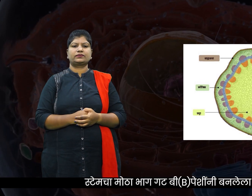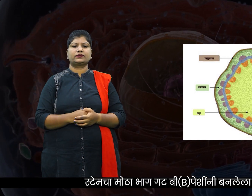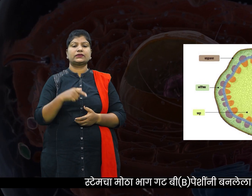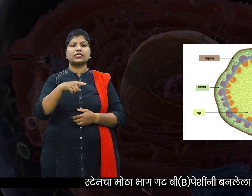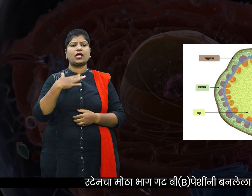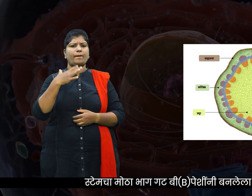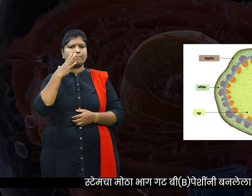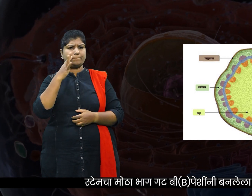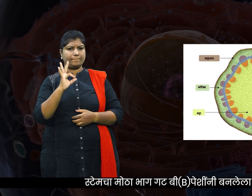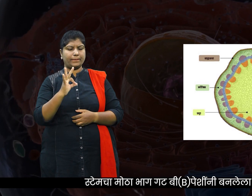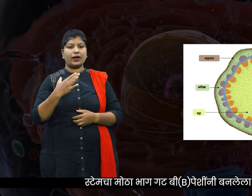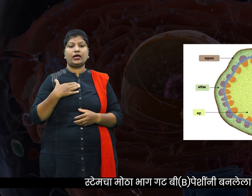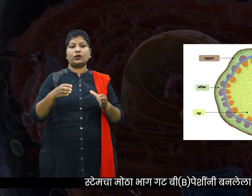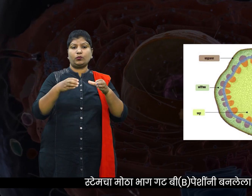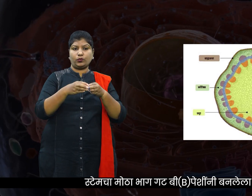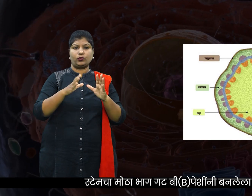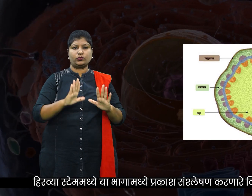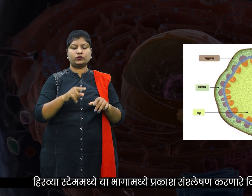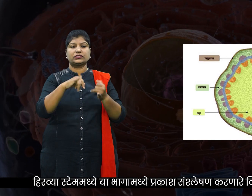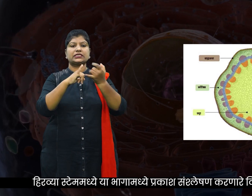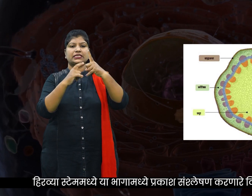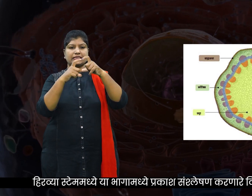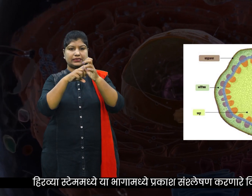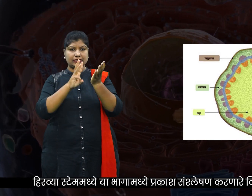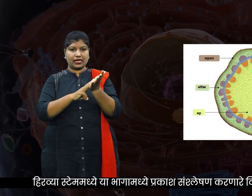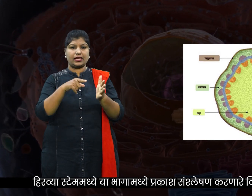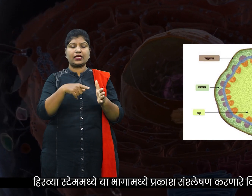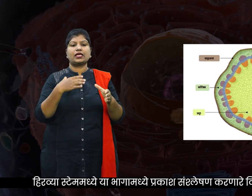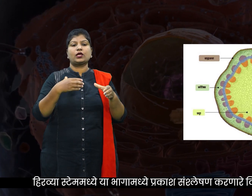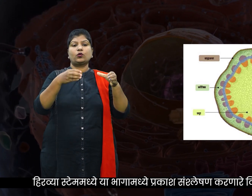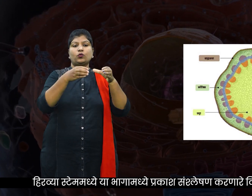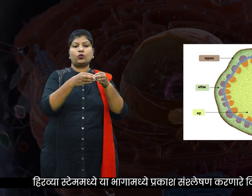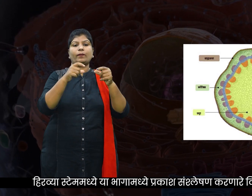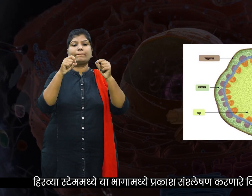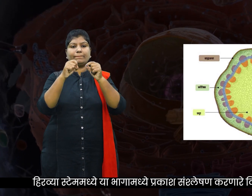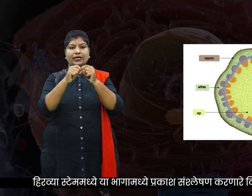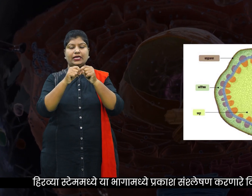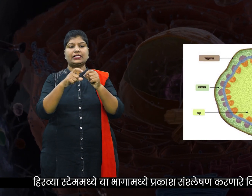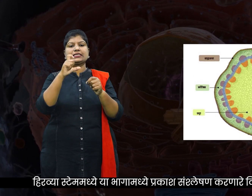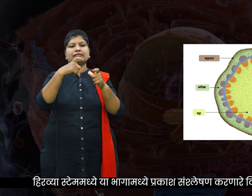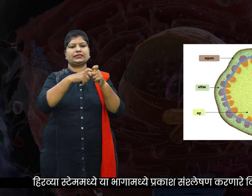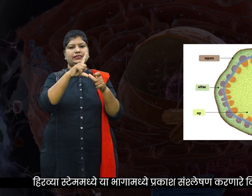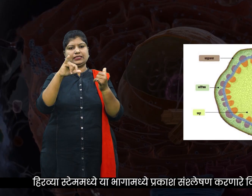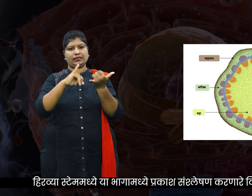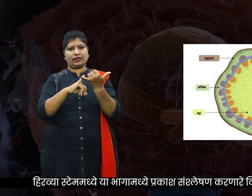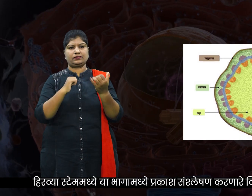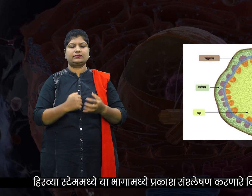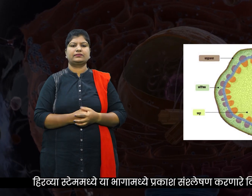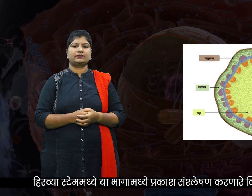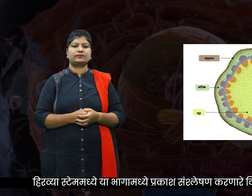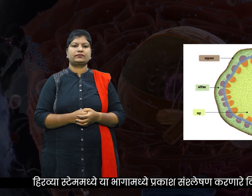स्टेमचा मोठा भाग गट बी पेशींनी बनलेला असतो. हिरव्या स्टेममध्ये या भागामध्ये प्रकाश संश्लेषण करणारे विशेष अवयव असतात.